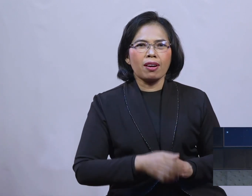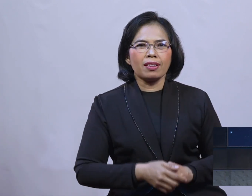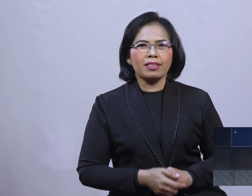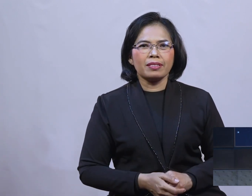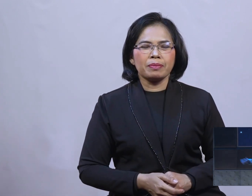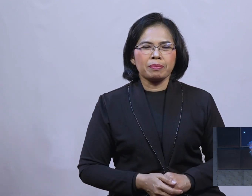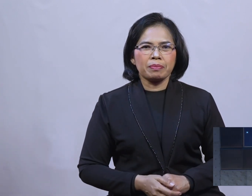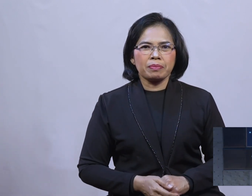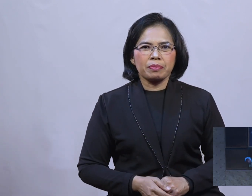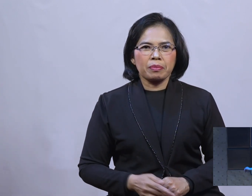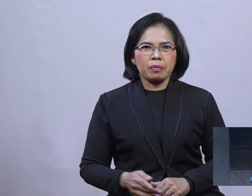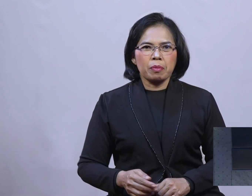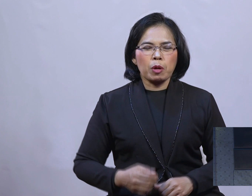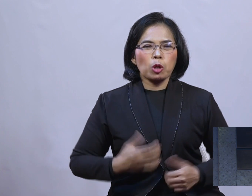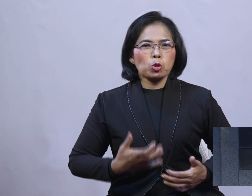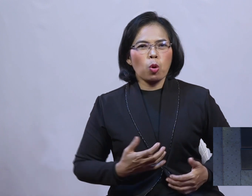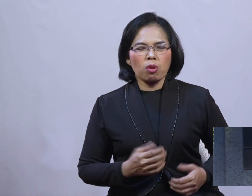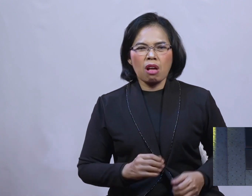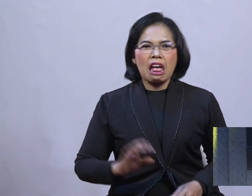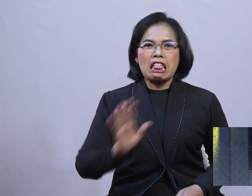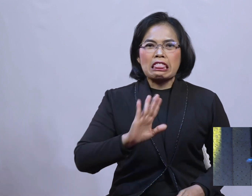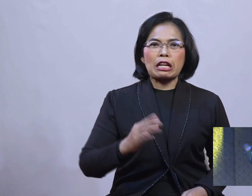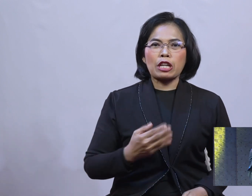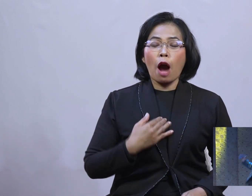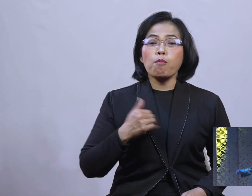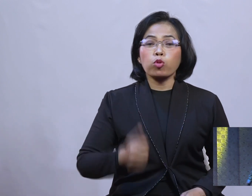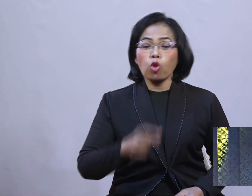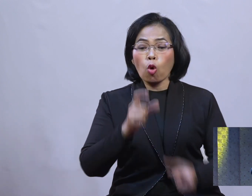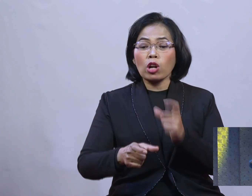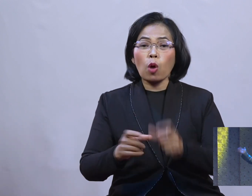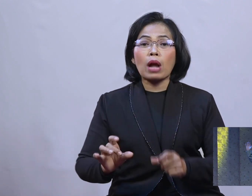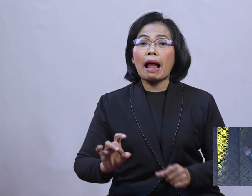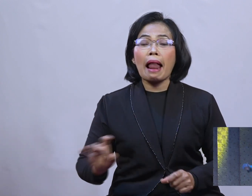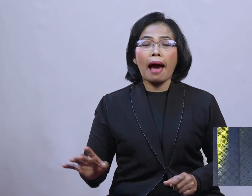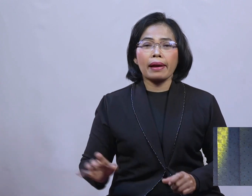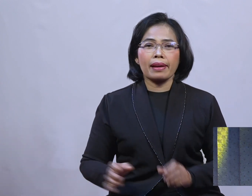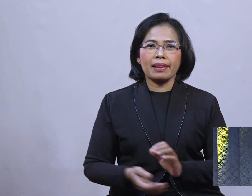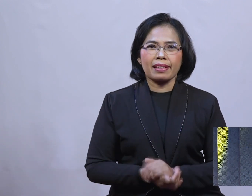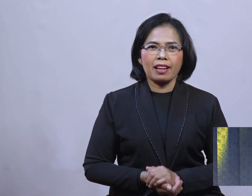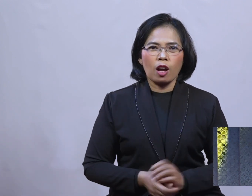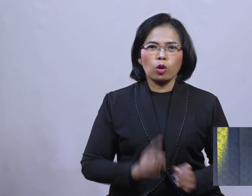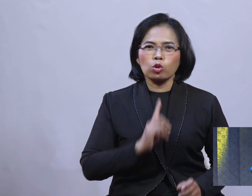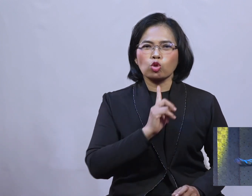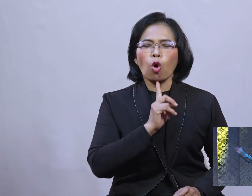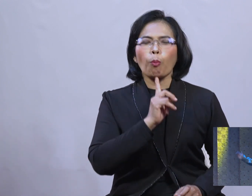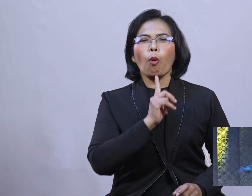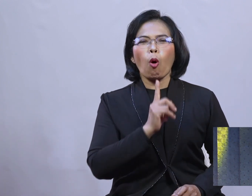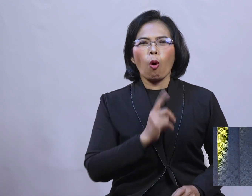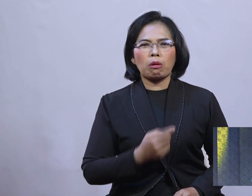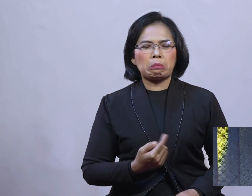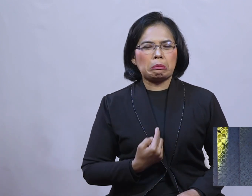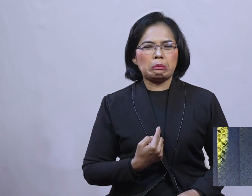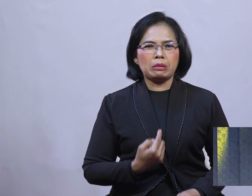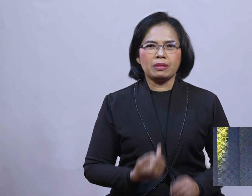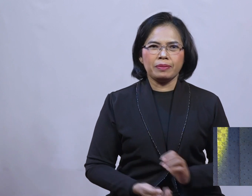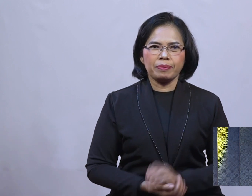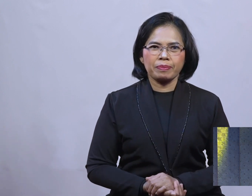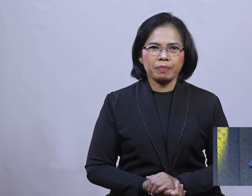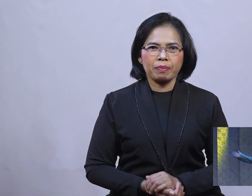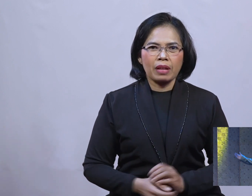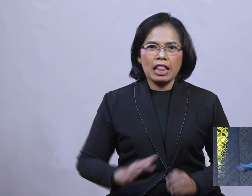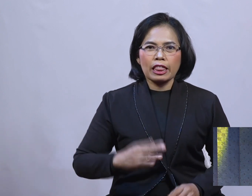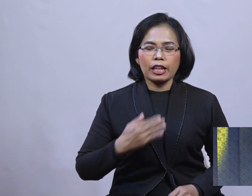Hai Tapi ama sosok manusia merasa nggak butuh orang lain karena dia merasa software dia merasa kebutuhan dengan berusaha biar merasa nggak butuh beribadah diam